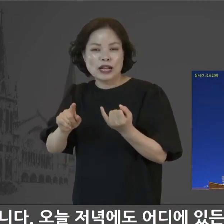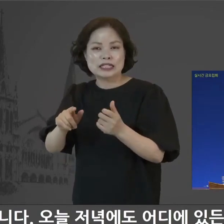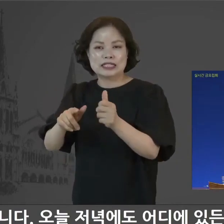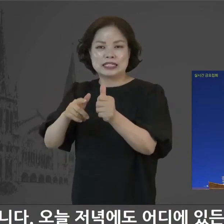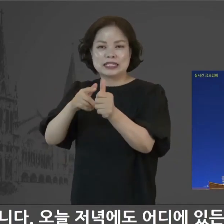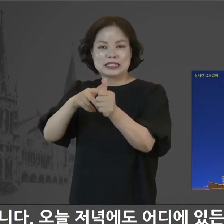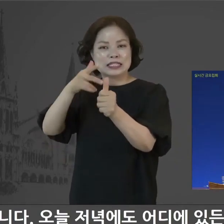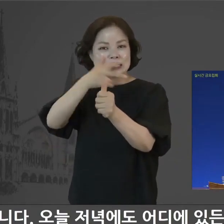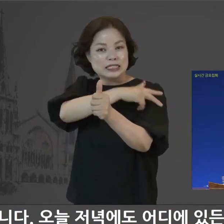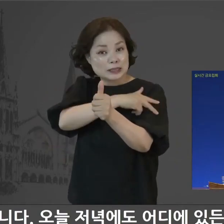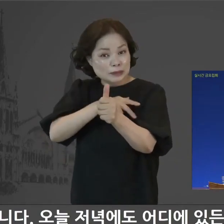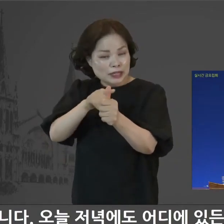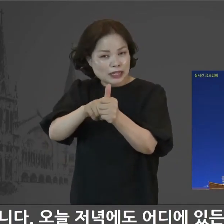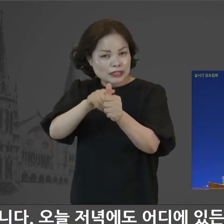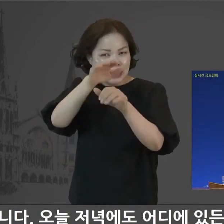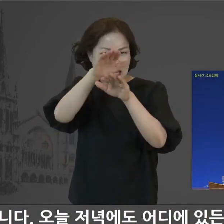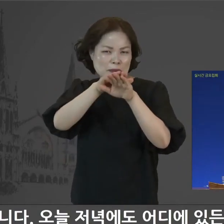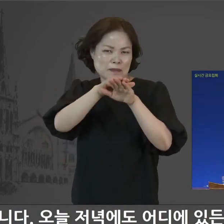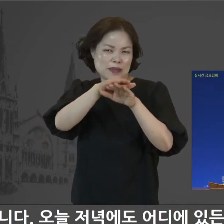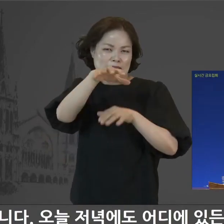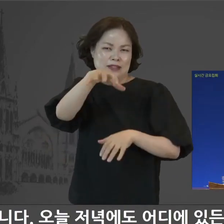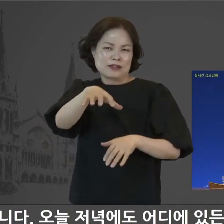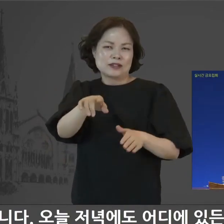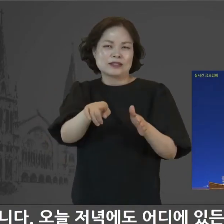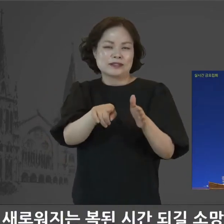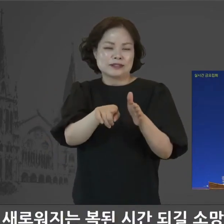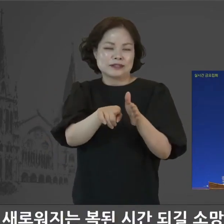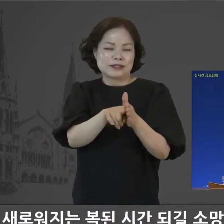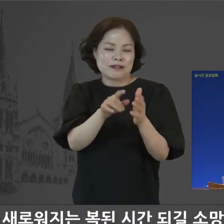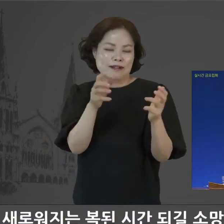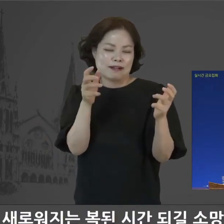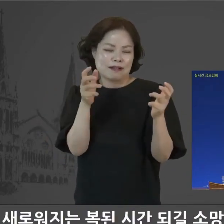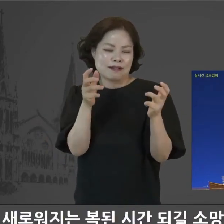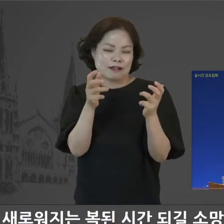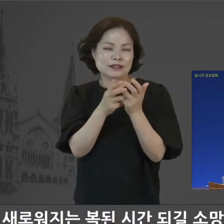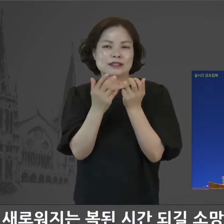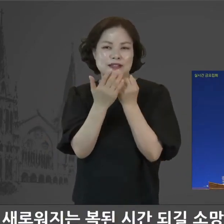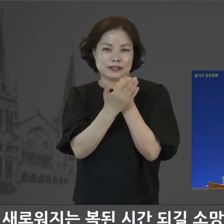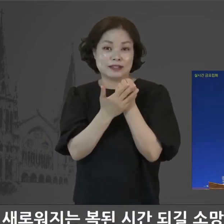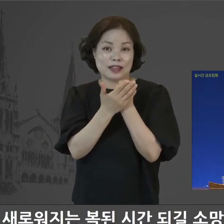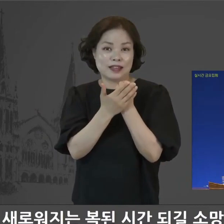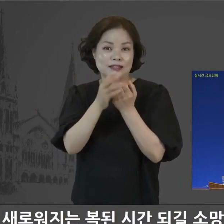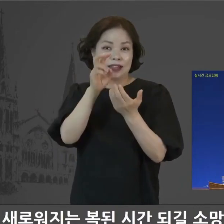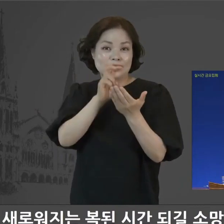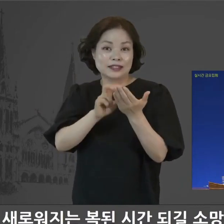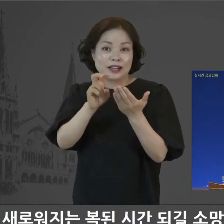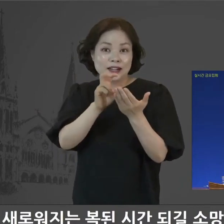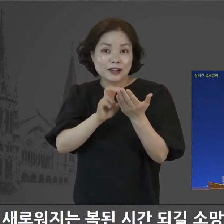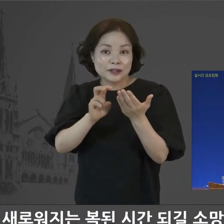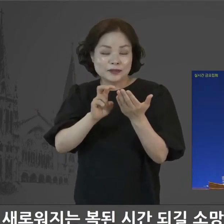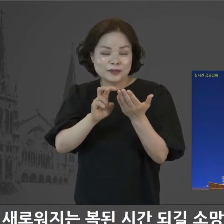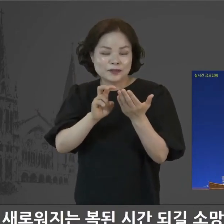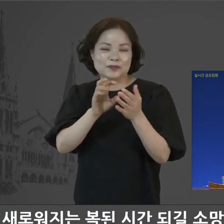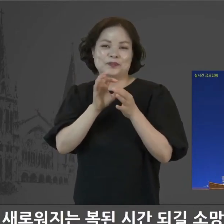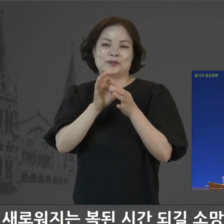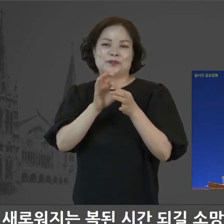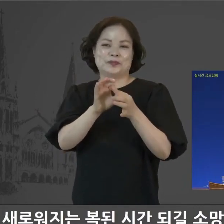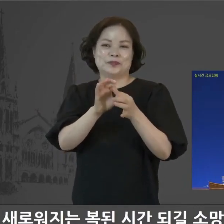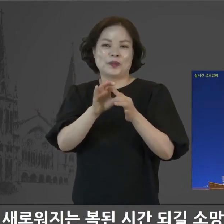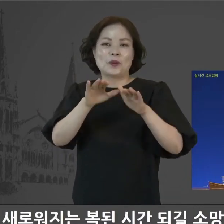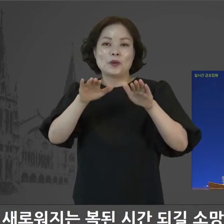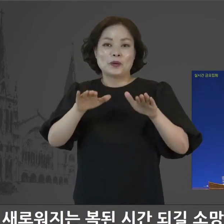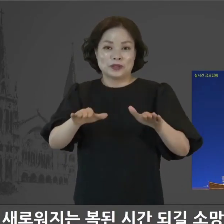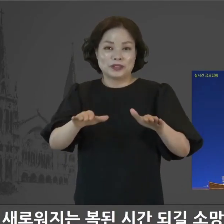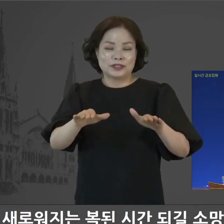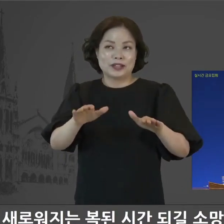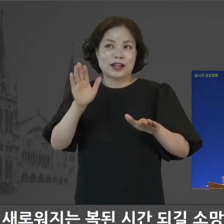이 예배의 장소를 신앙으로 가득 채워주시는 찬양, 그 찬양을 통해서 오늘